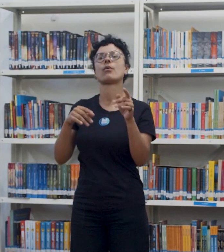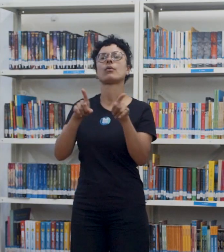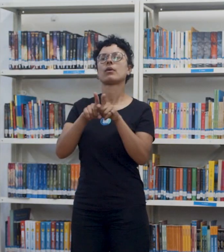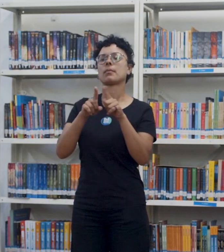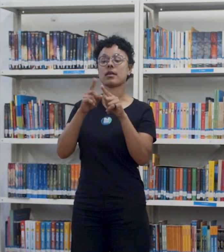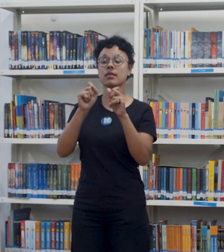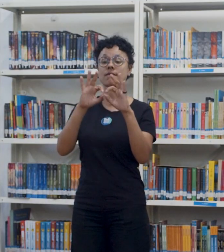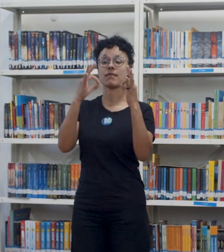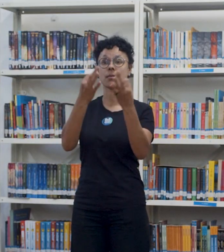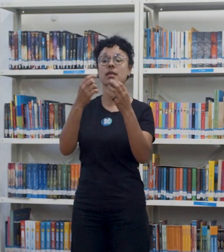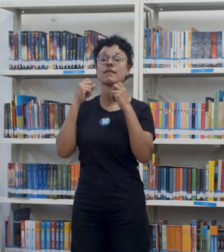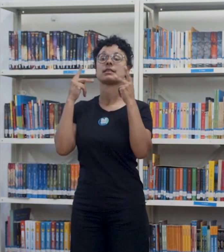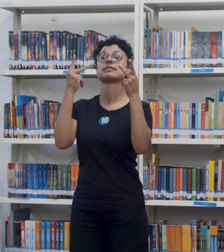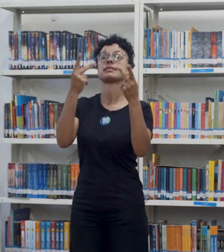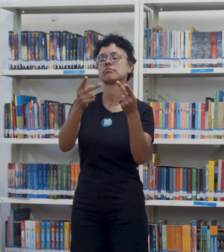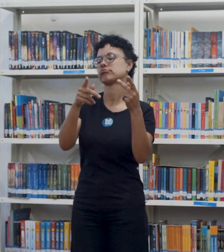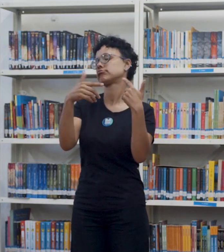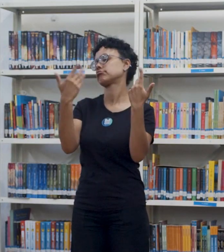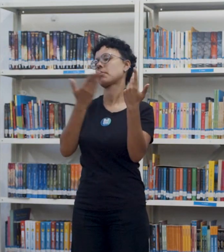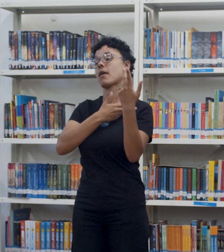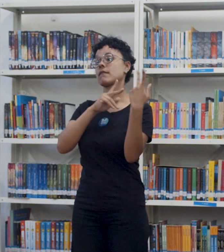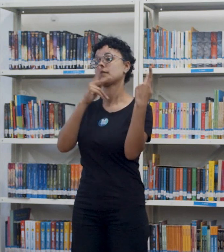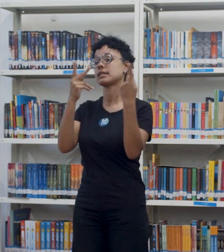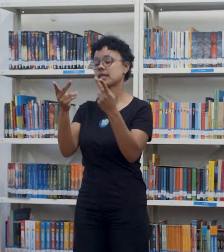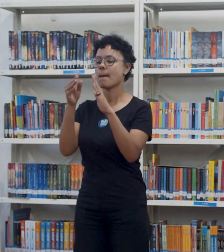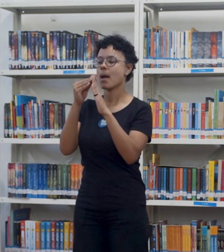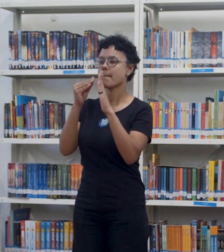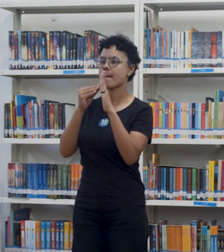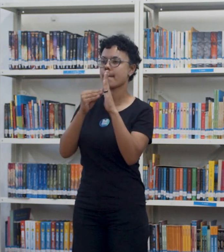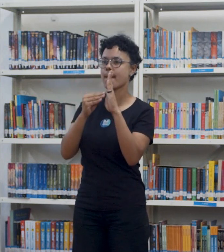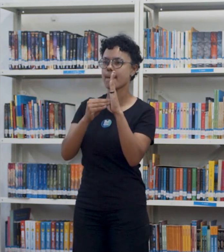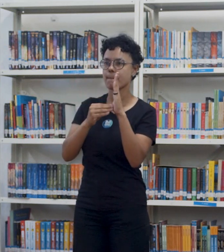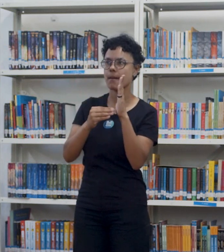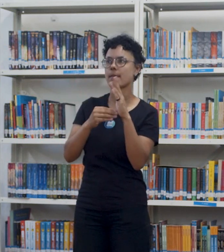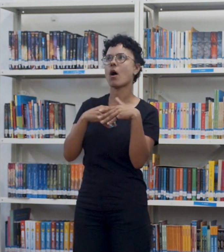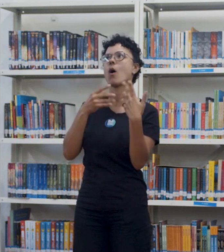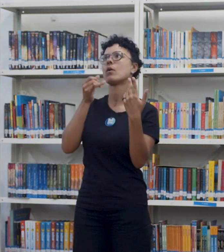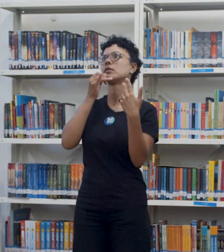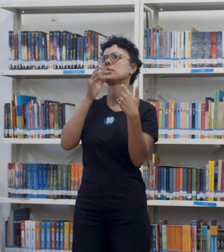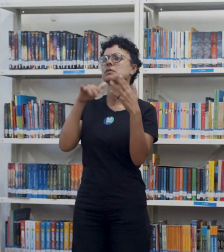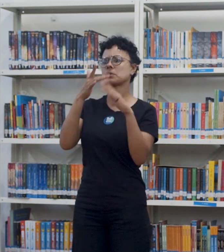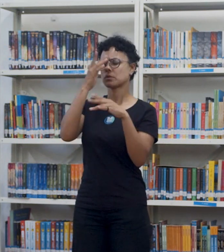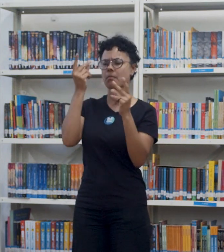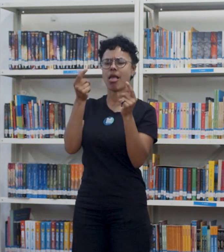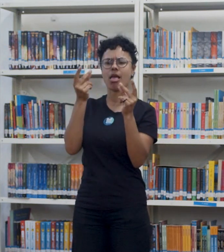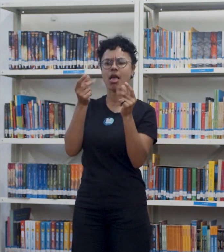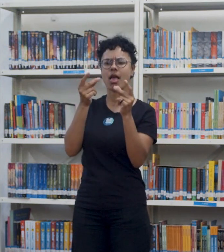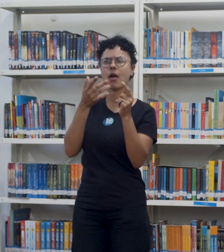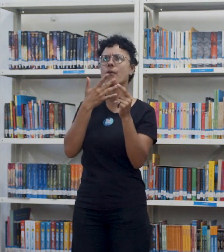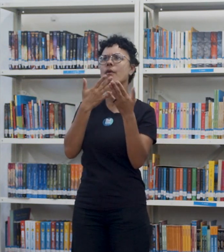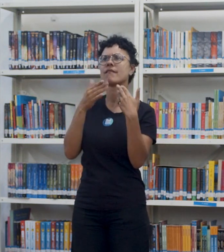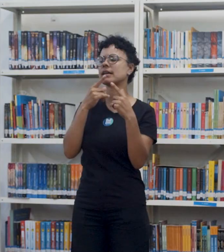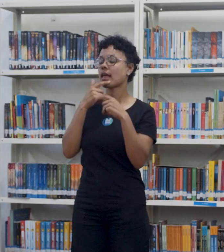visita à família, né, aos amigos. Passar a mão no telefone e não ligar para alguém que vocês não falam um monte de tempo